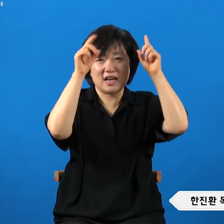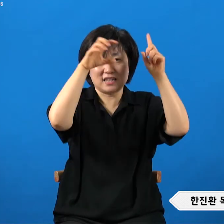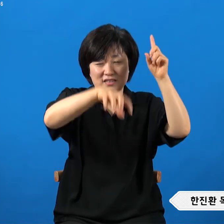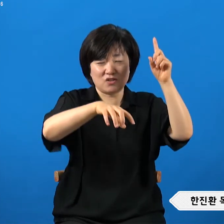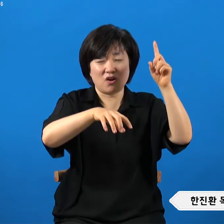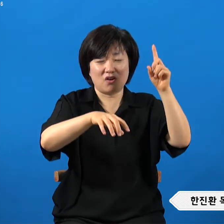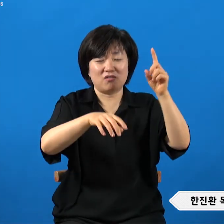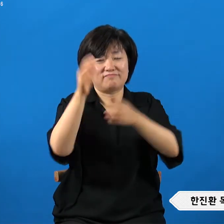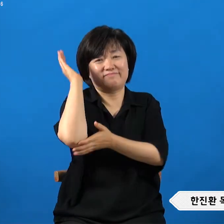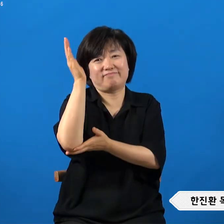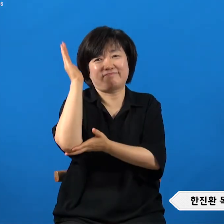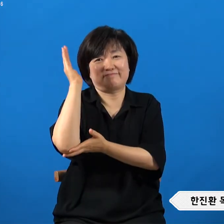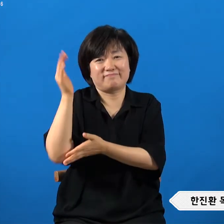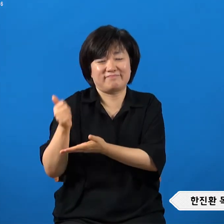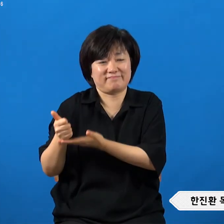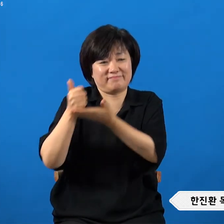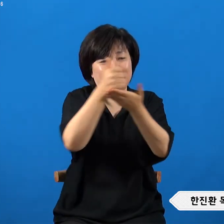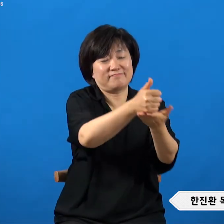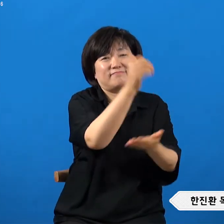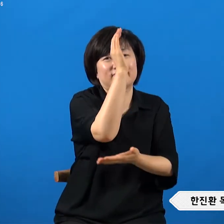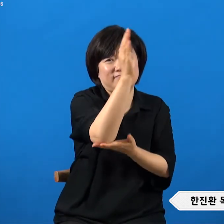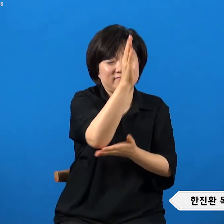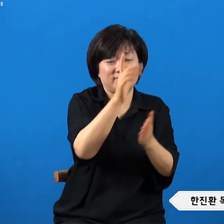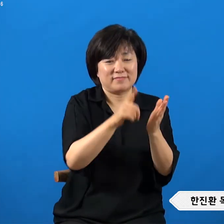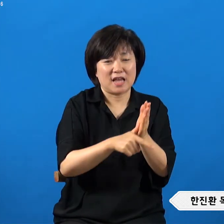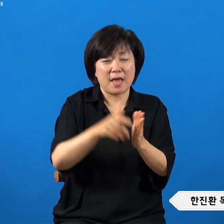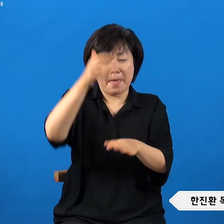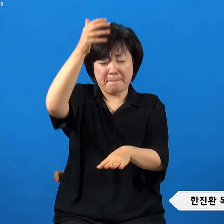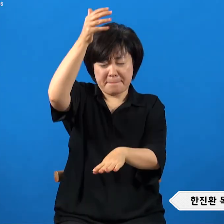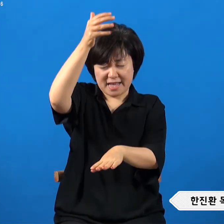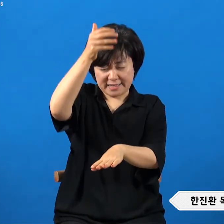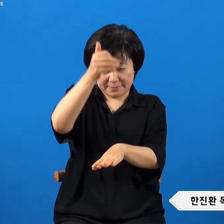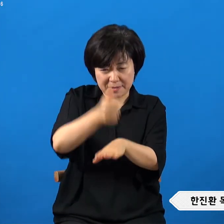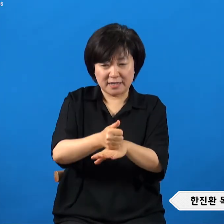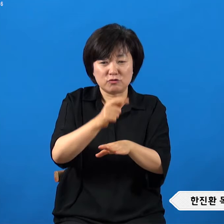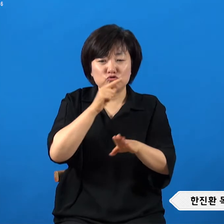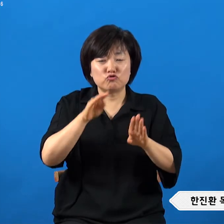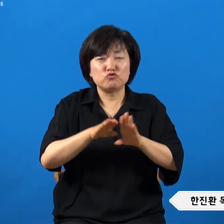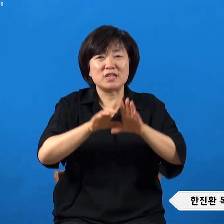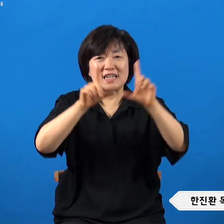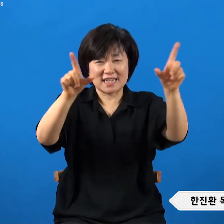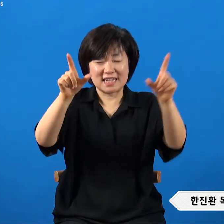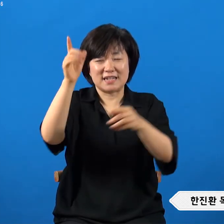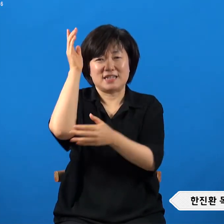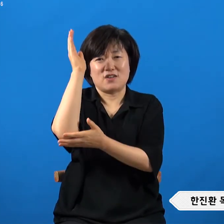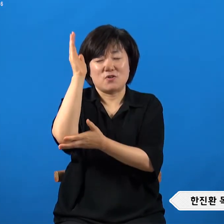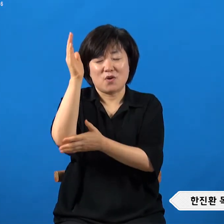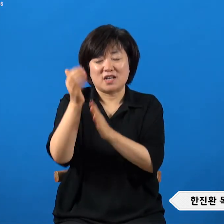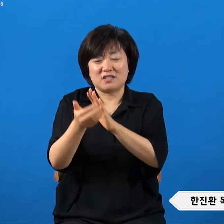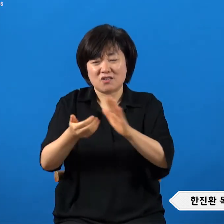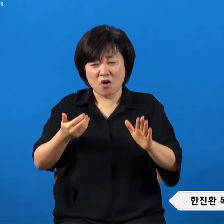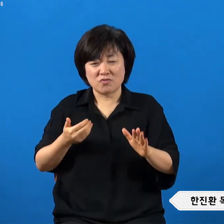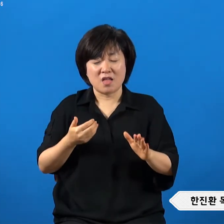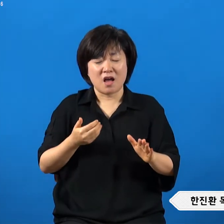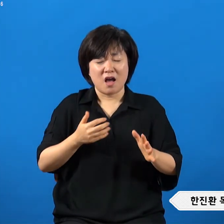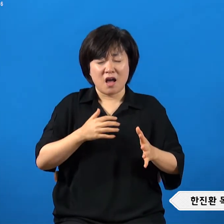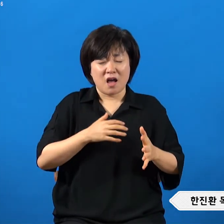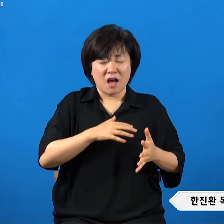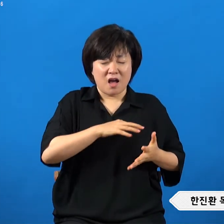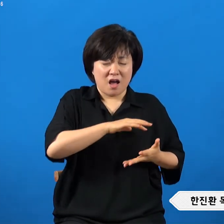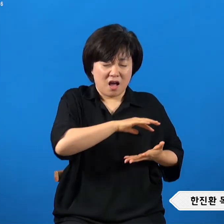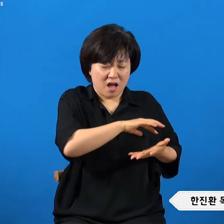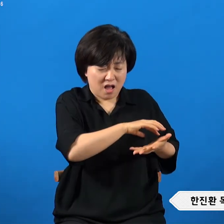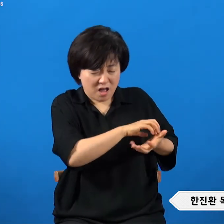있습니다. 마지막 날 주일 밤에 이제 마지막 집회인데 그 집회를 앞두고 너무 강행군을